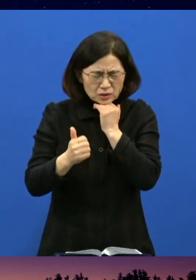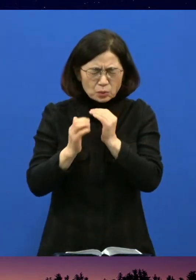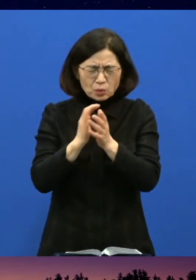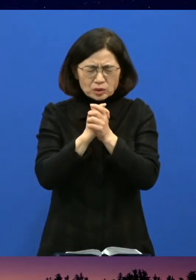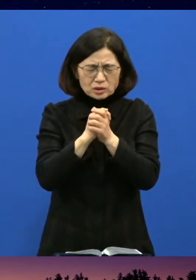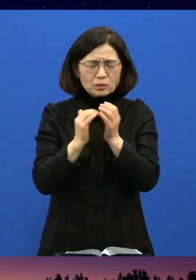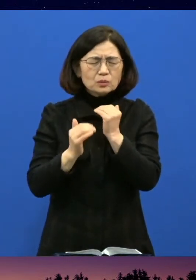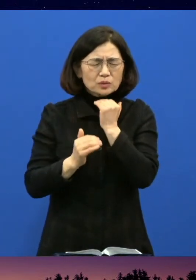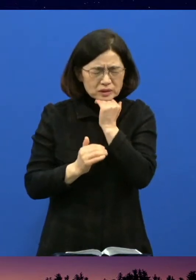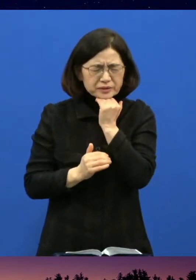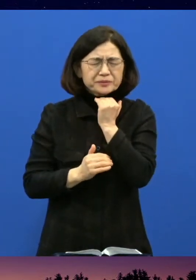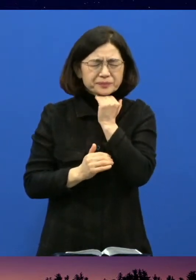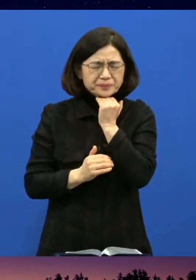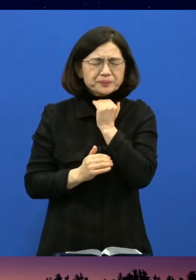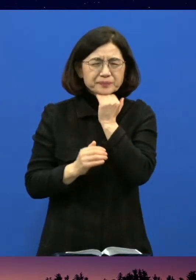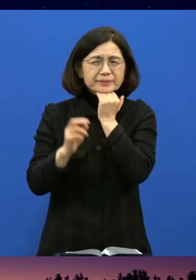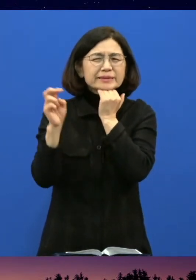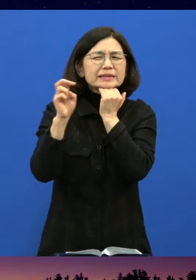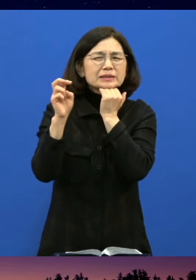기다리다가